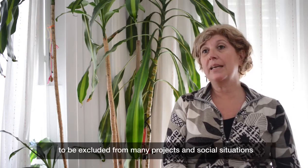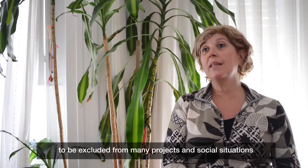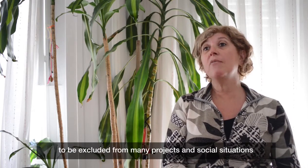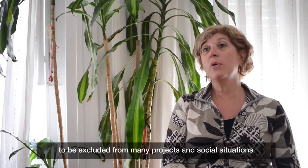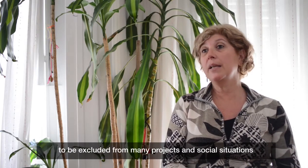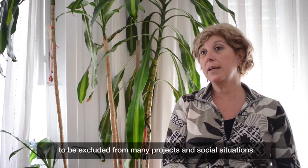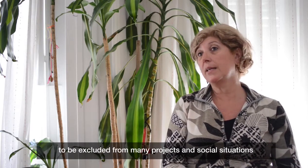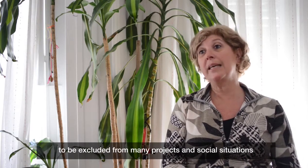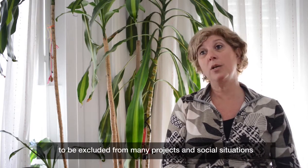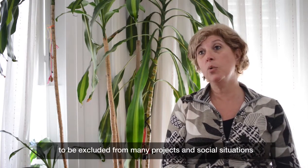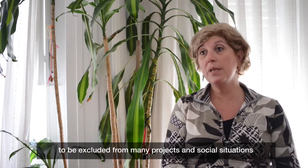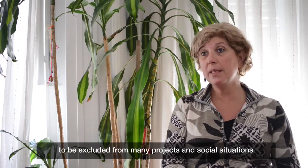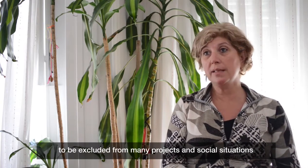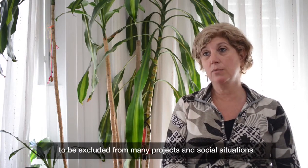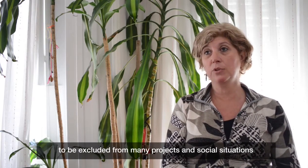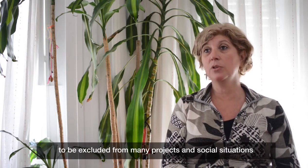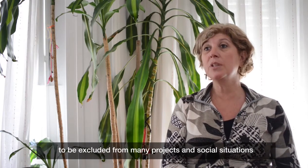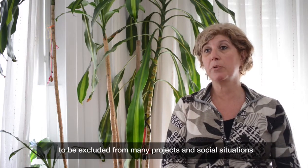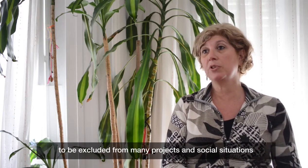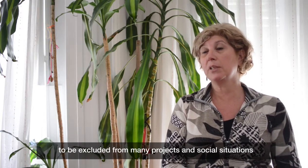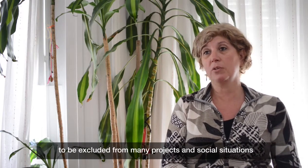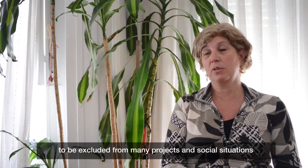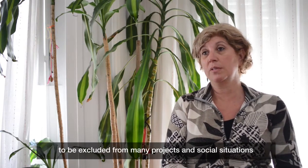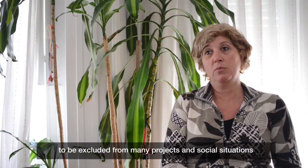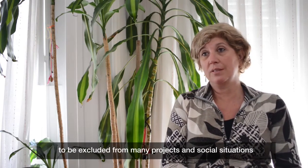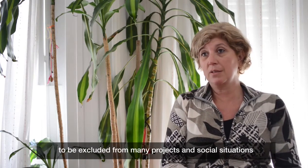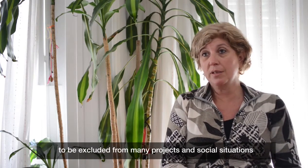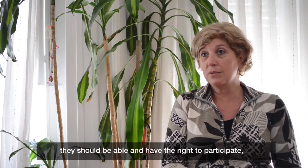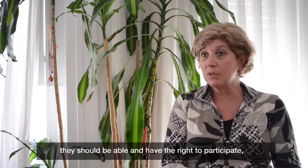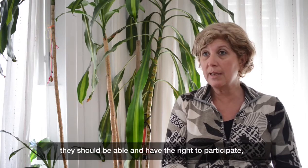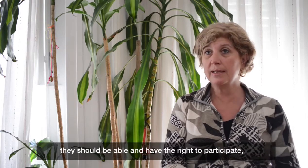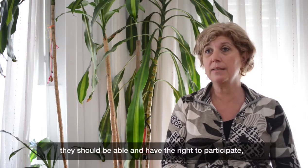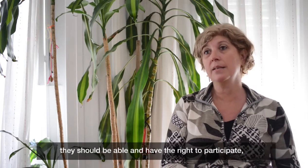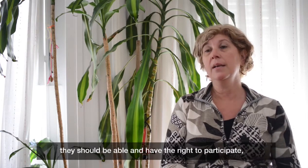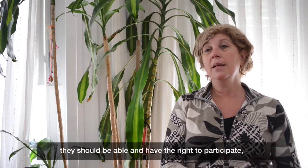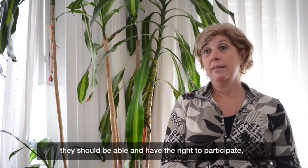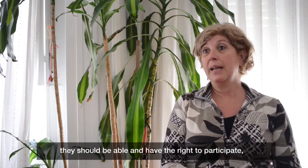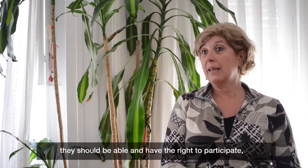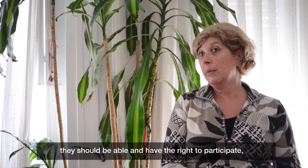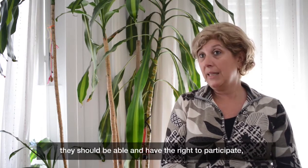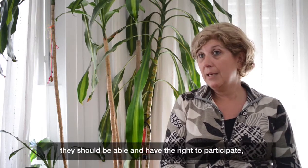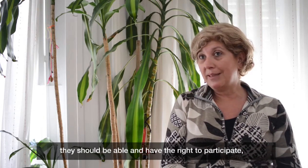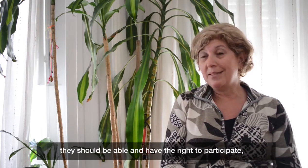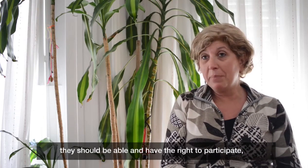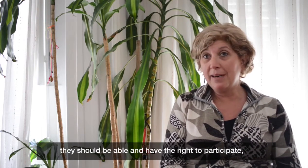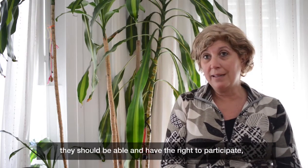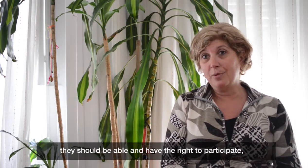quede fuera, quede excluida de un montón de proyectos y de situaciones sociales de las que debería participar, digamos, de las